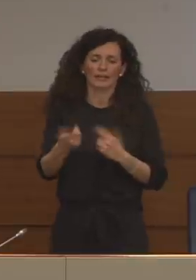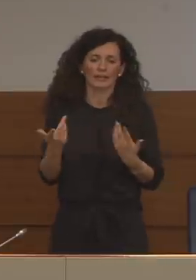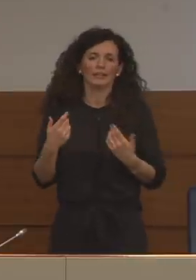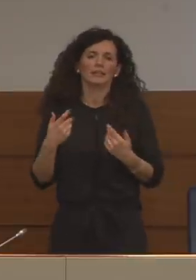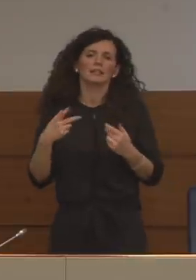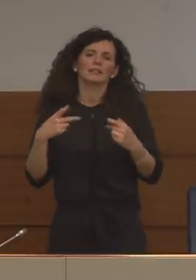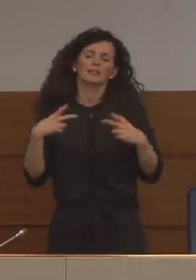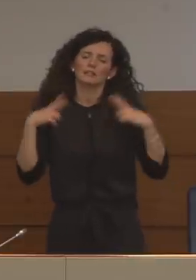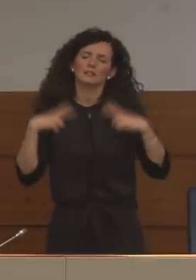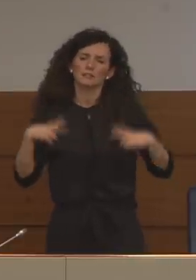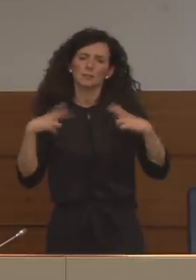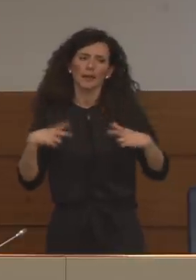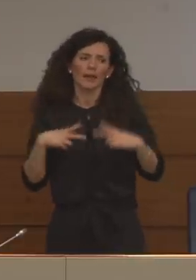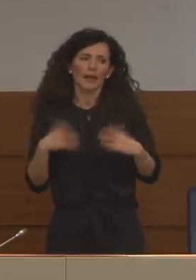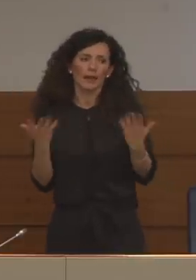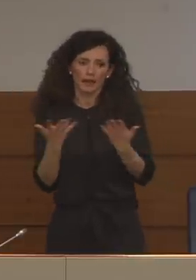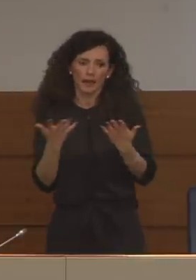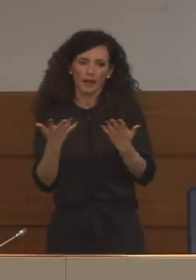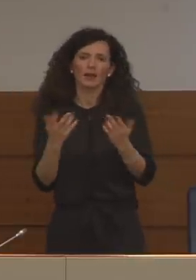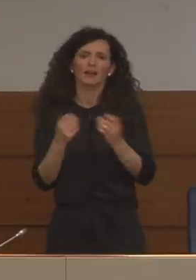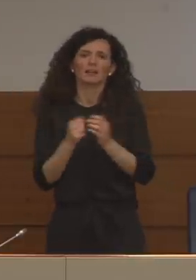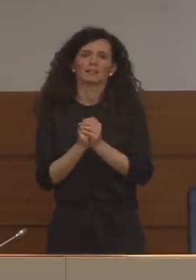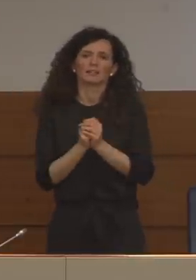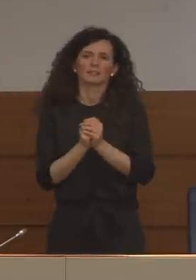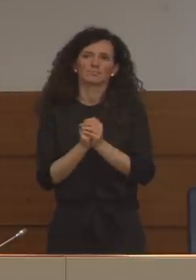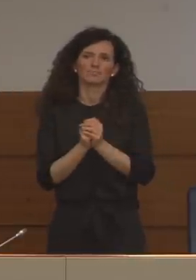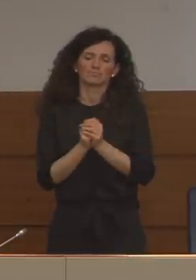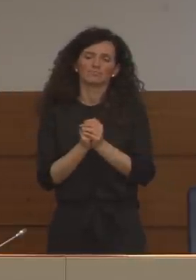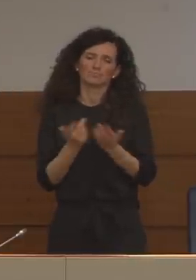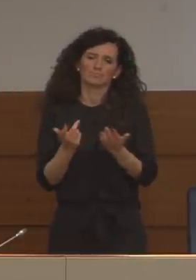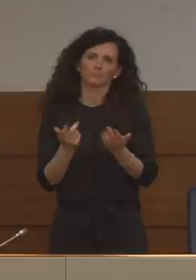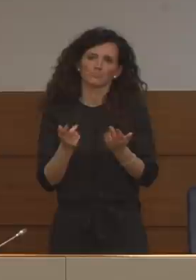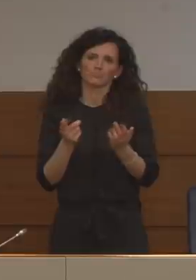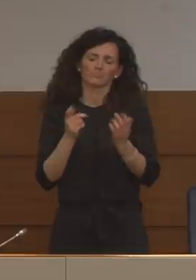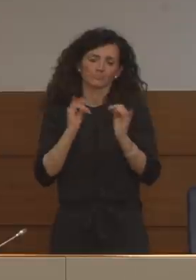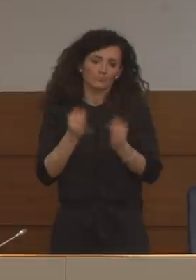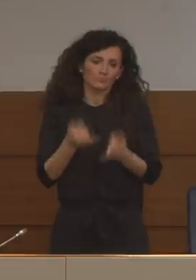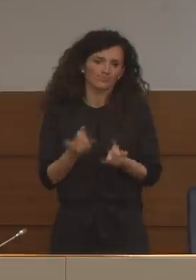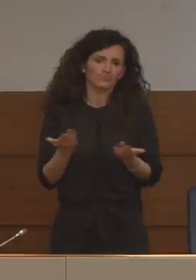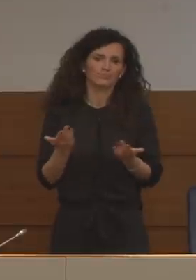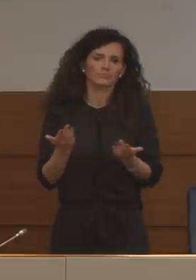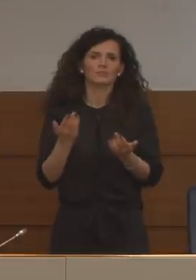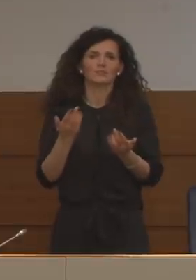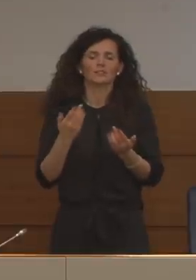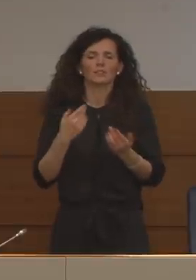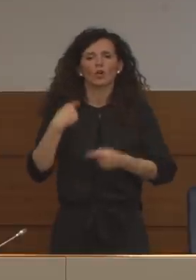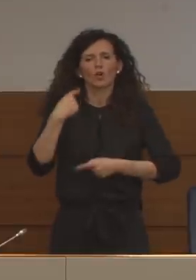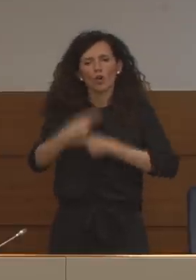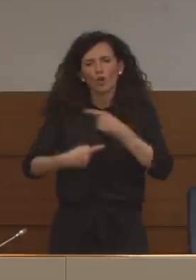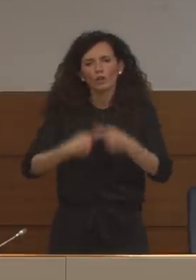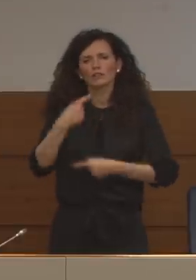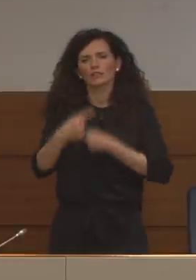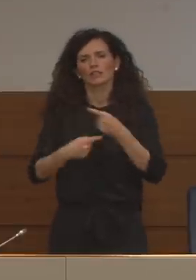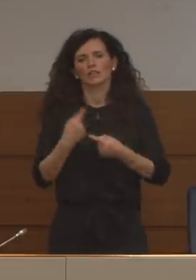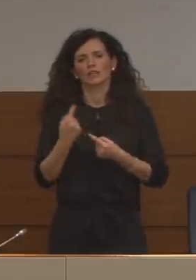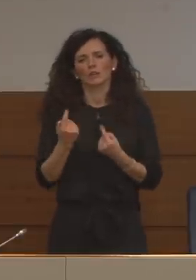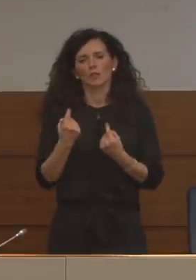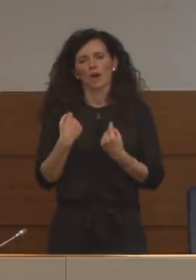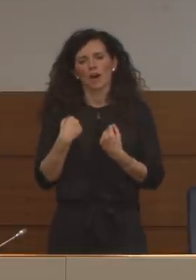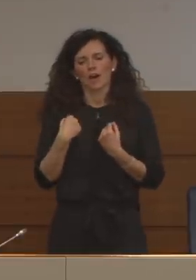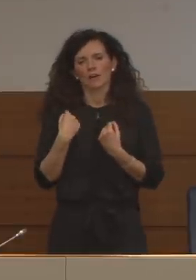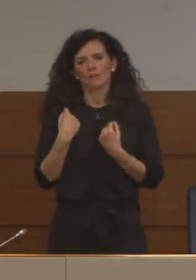potrebbe essere esattamente quella di poter continuare a vedere